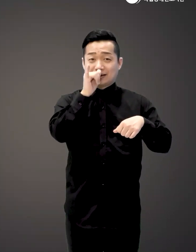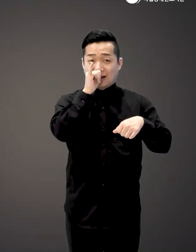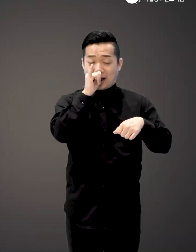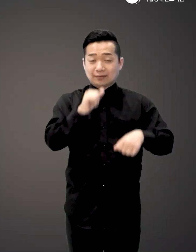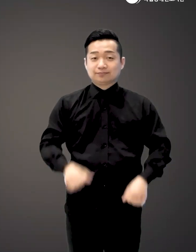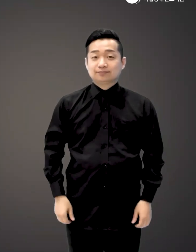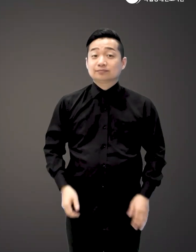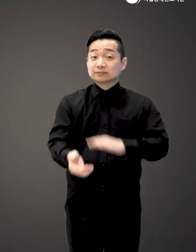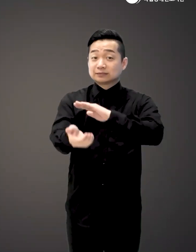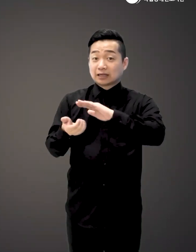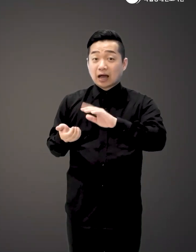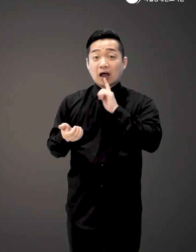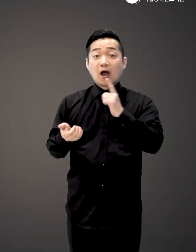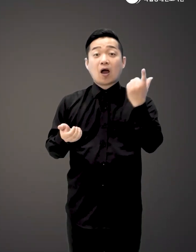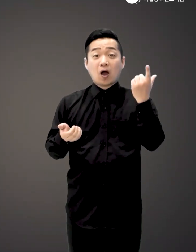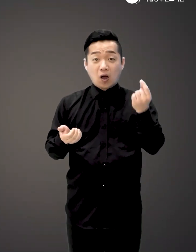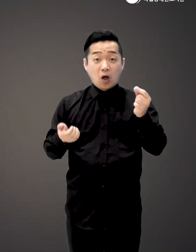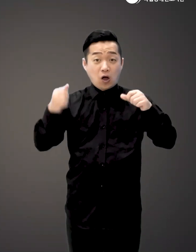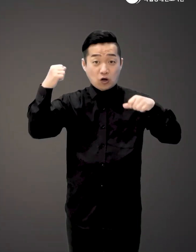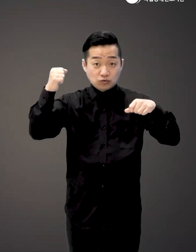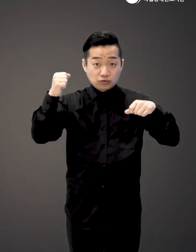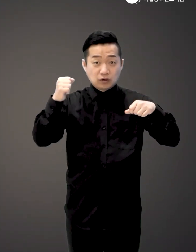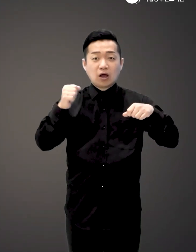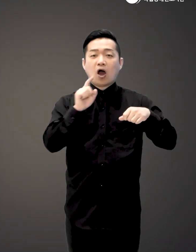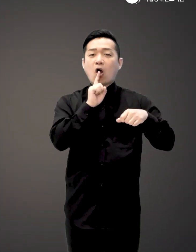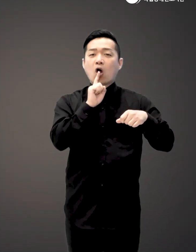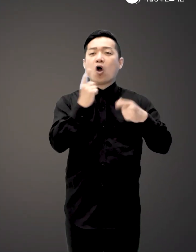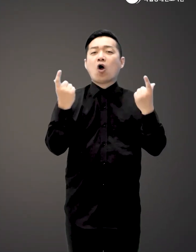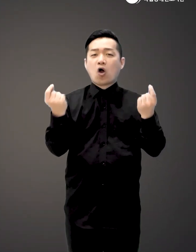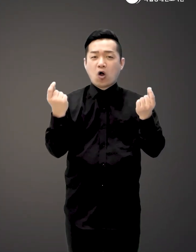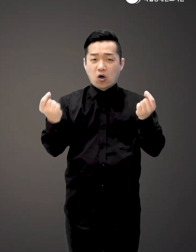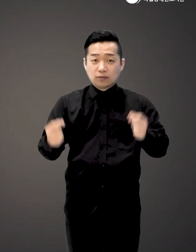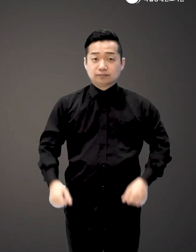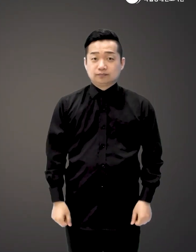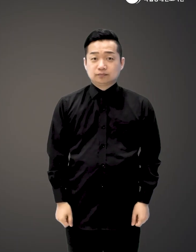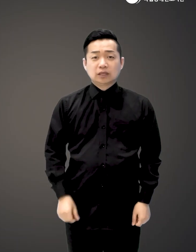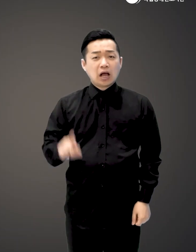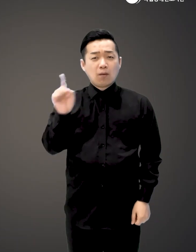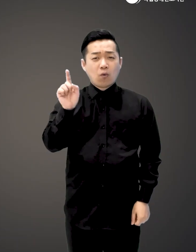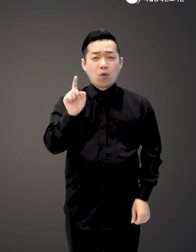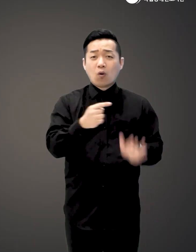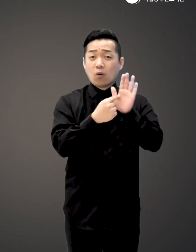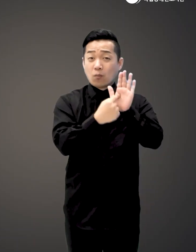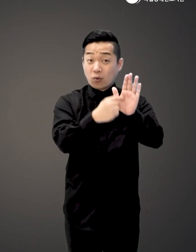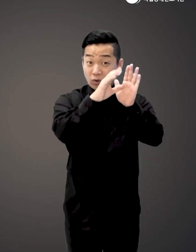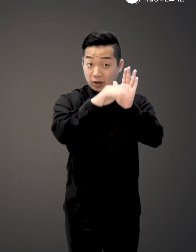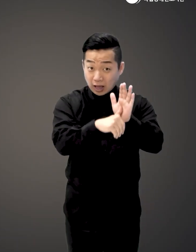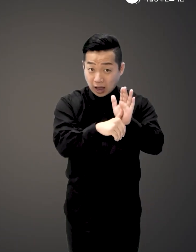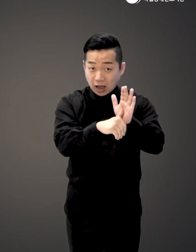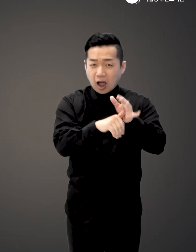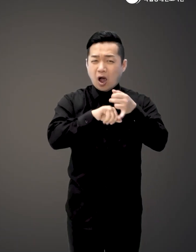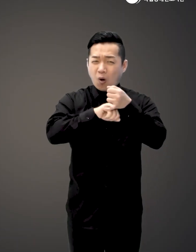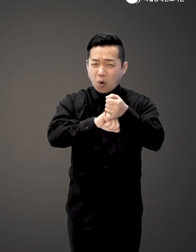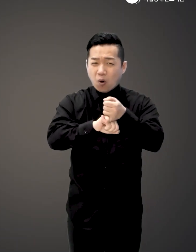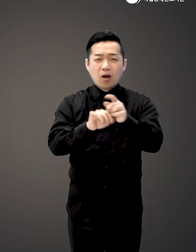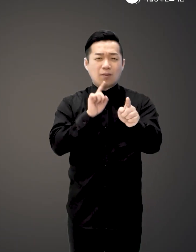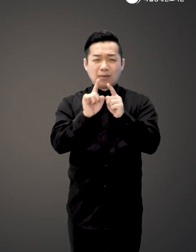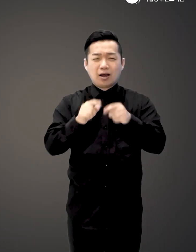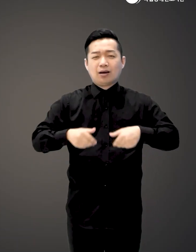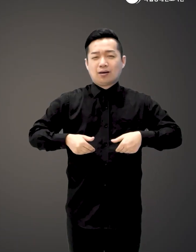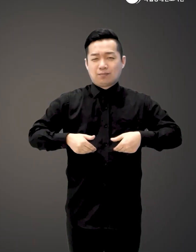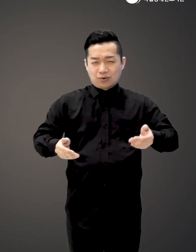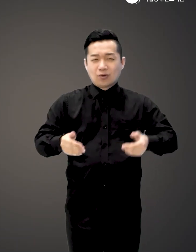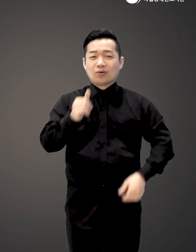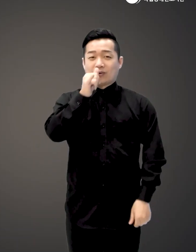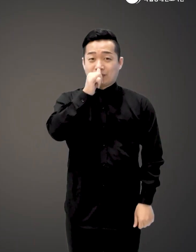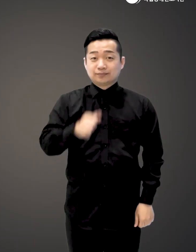앞서 말씀드린 것처럼 춤은 하나의 언어와도 같죠 무언가를 표현하는 데에는 꼭 말이 필요하지 않을 수도